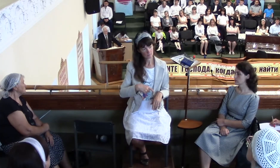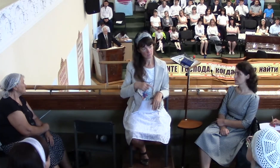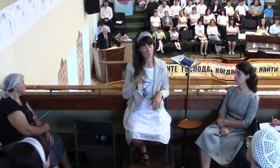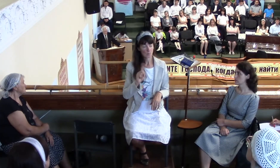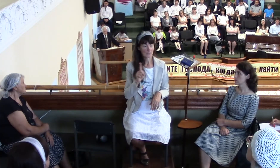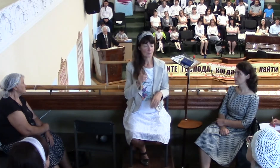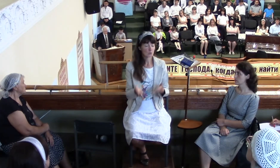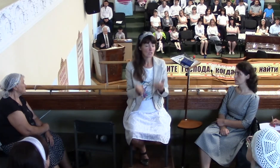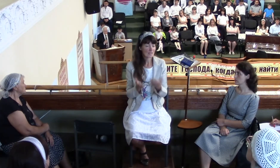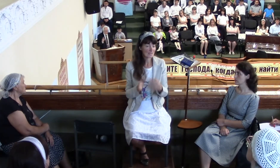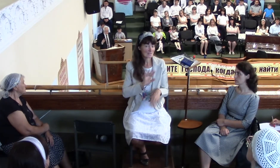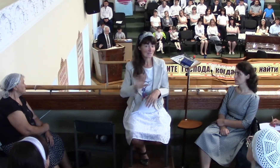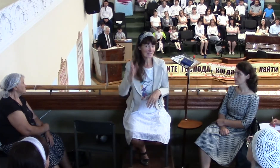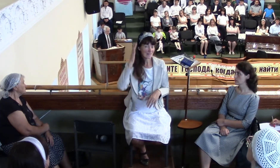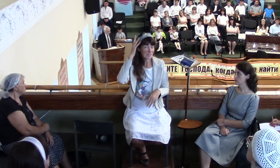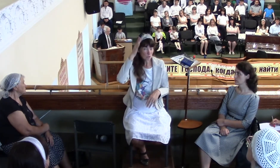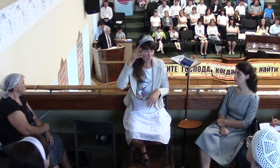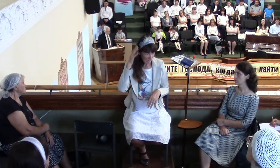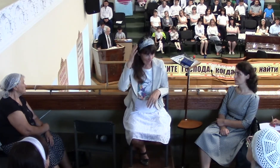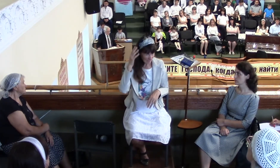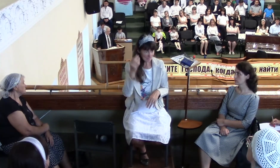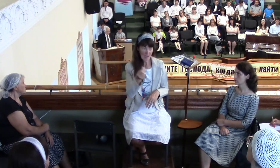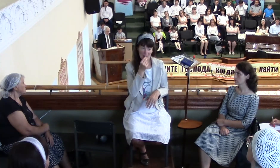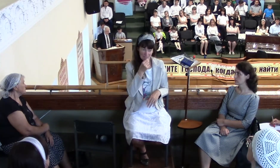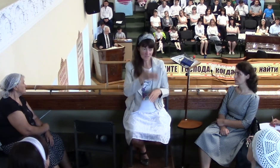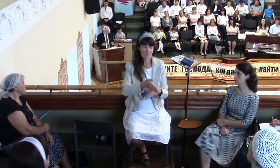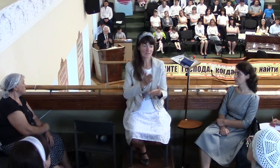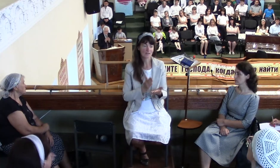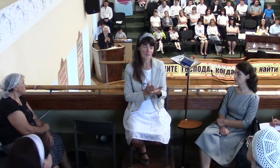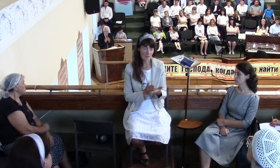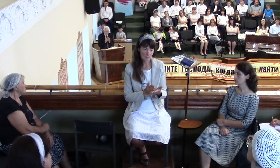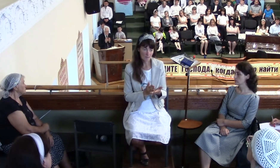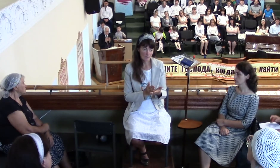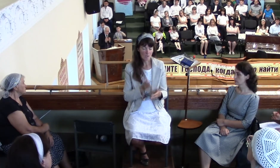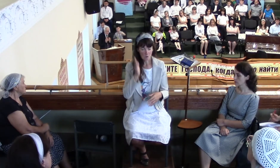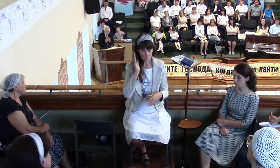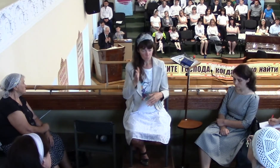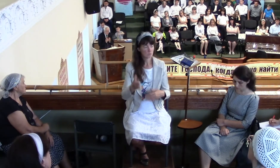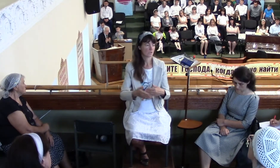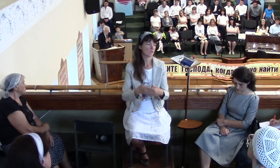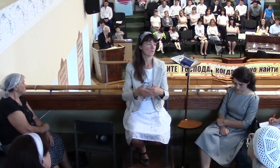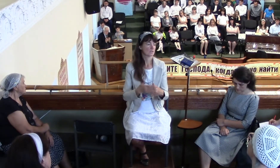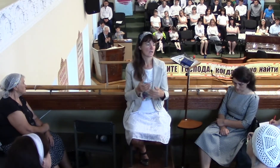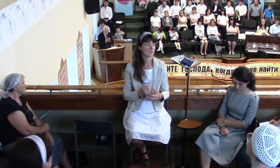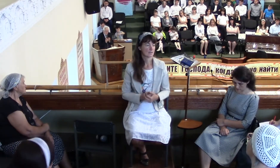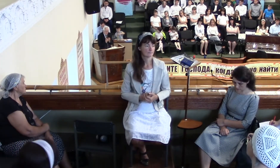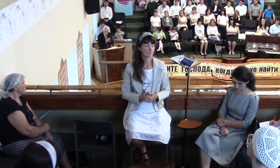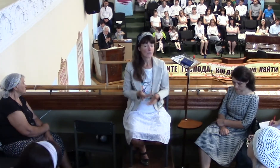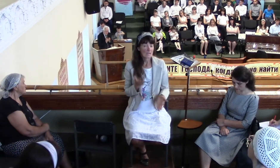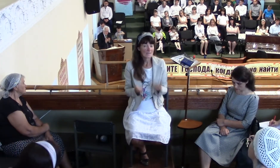Если вдруг вы не рассуждаете, если вдруг вы не нуждаетесь сегодня в этой